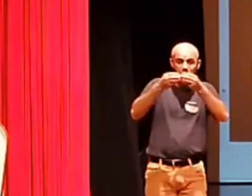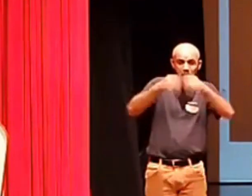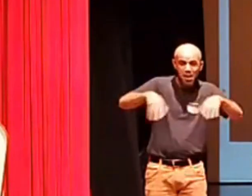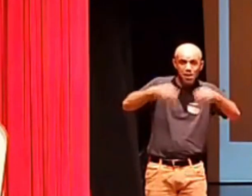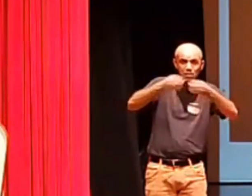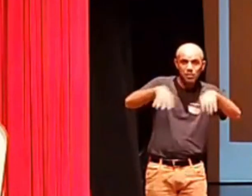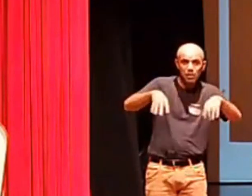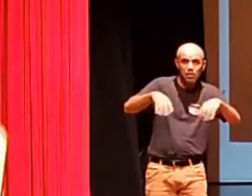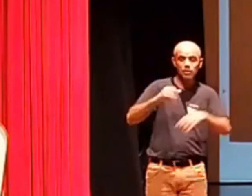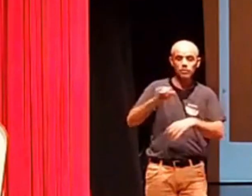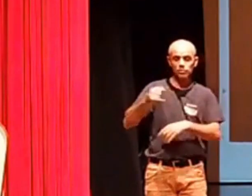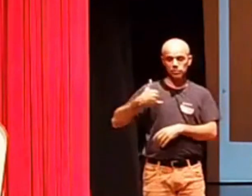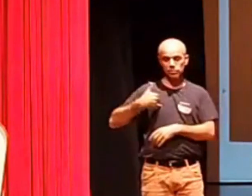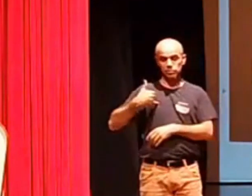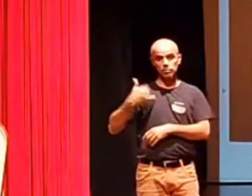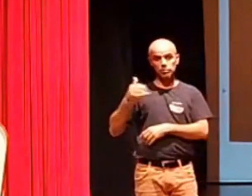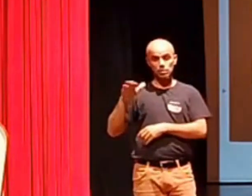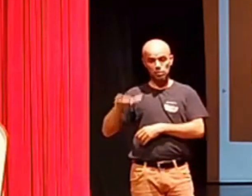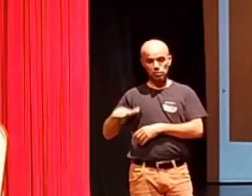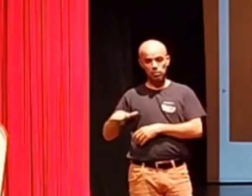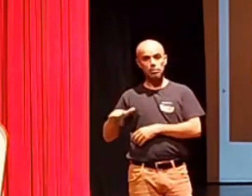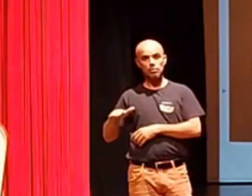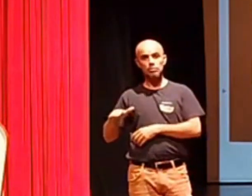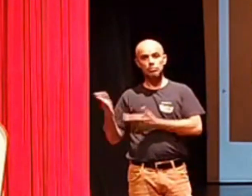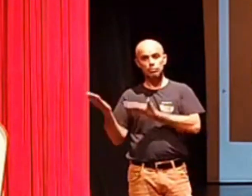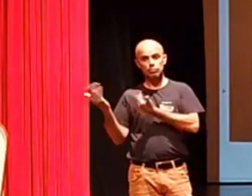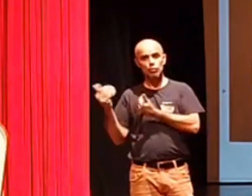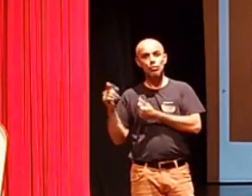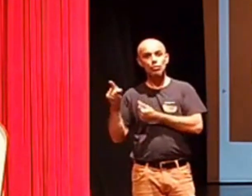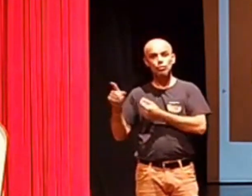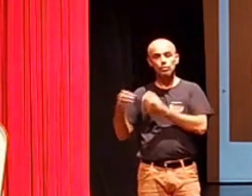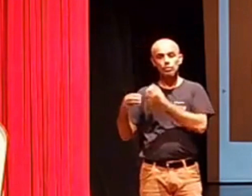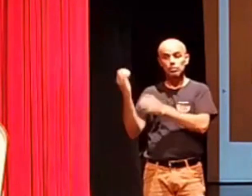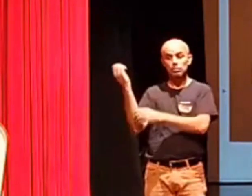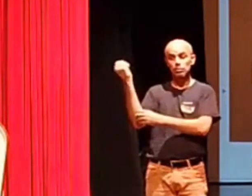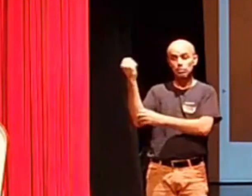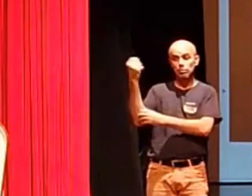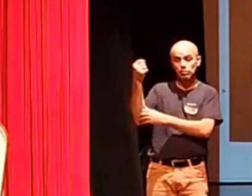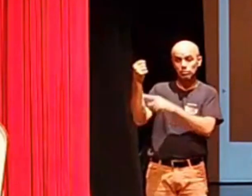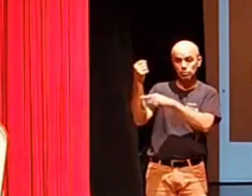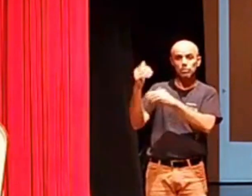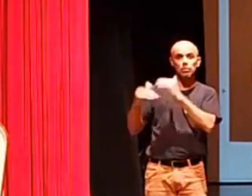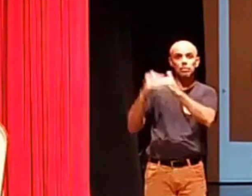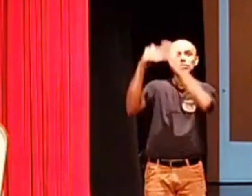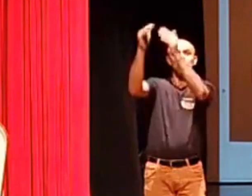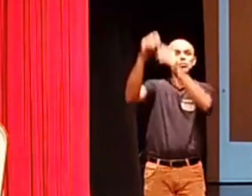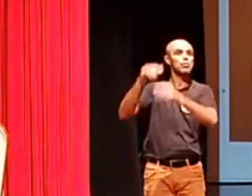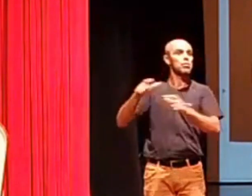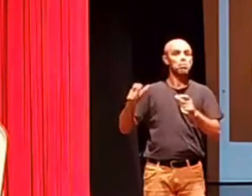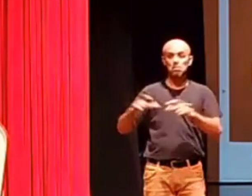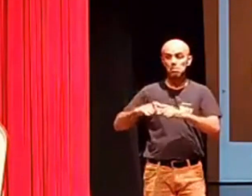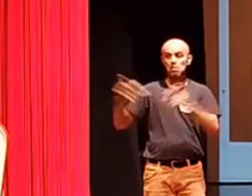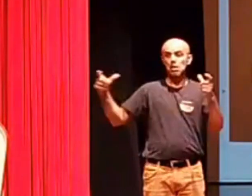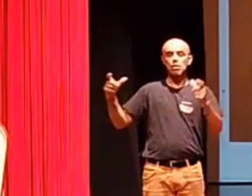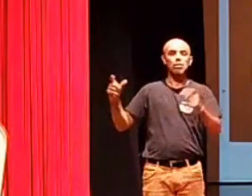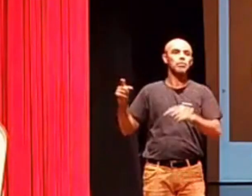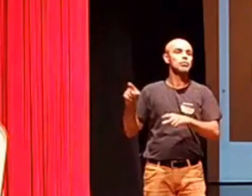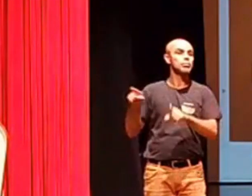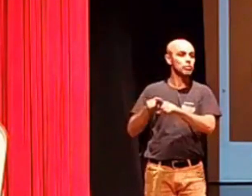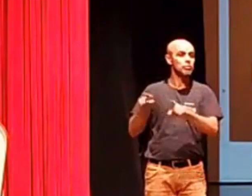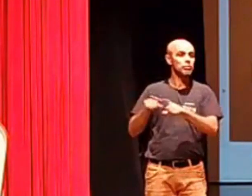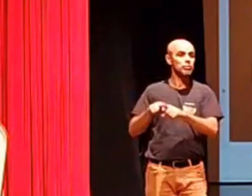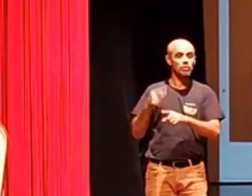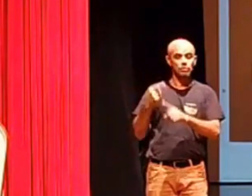do paciente, maior é a chance desse paciente progredir também. Por quê? Porque